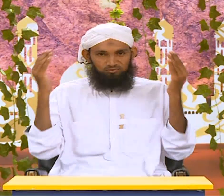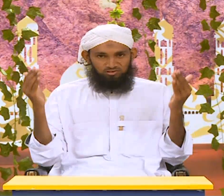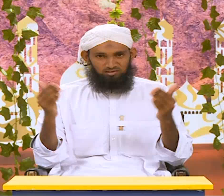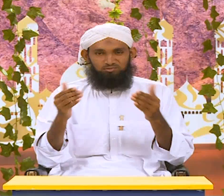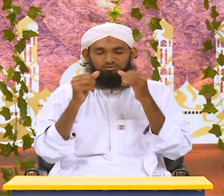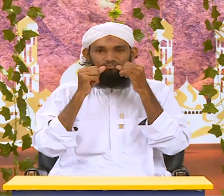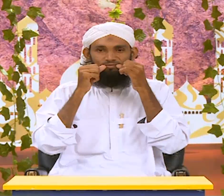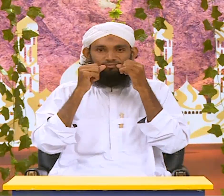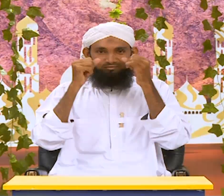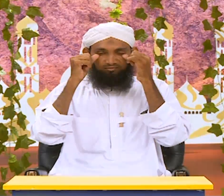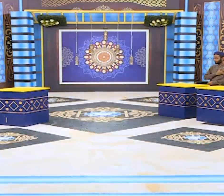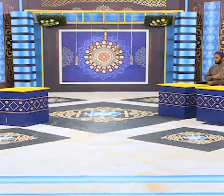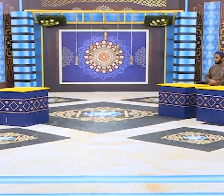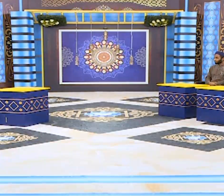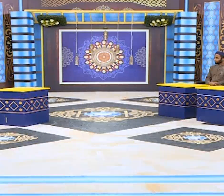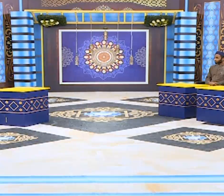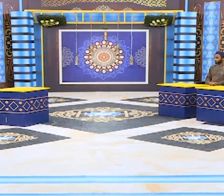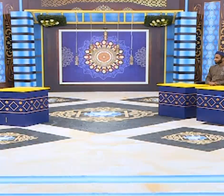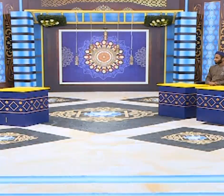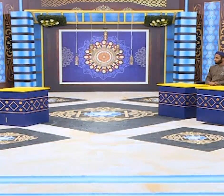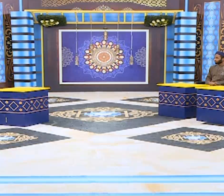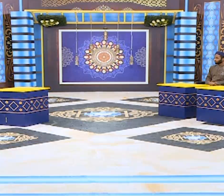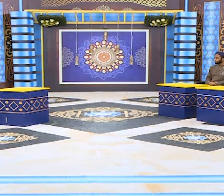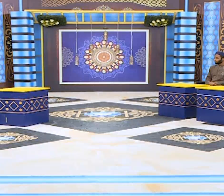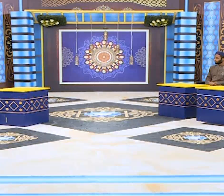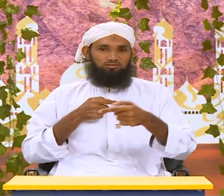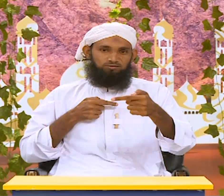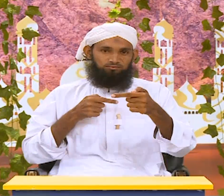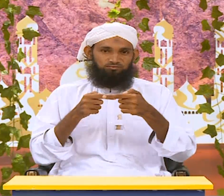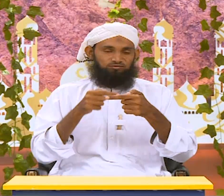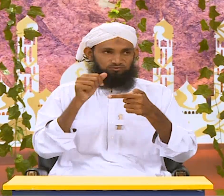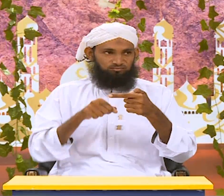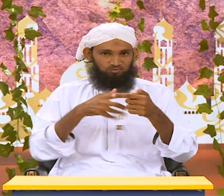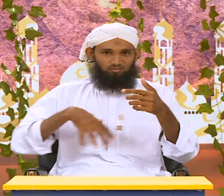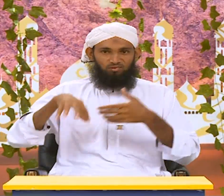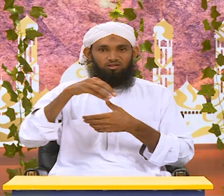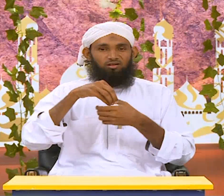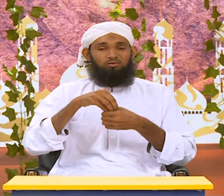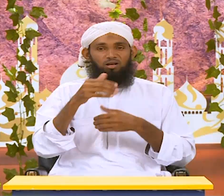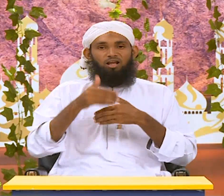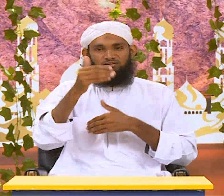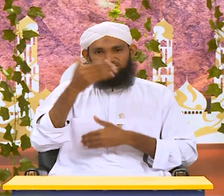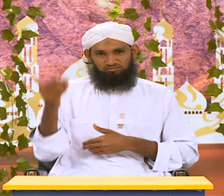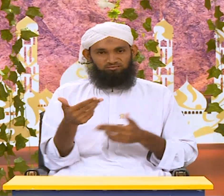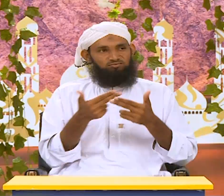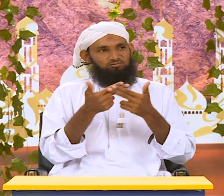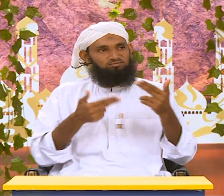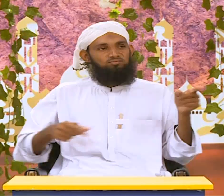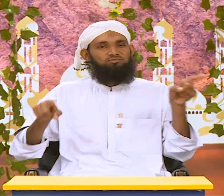وآلہ وصحبہ وسلم۔ پیارے اسلامی بھائیوں، آج کے پروگرام کا وقت اختتام کی طرف بڑھ رہا ہے۔ آئندہ ایک نئے واقعے اور سبق کے